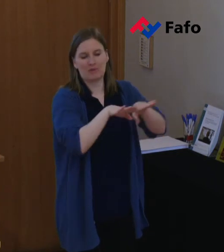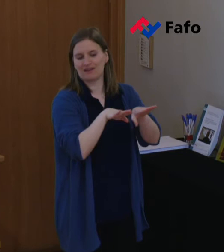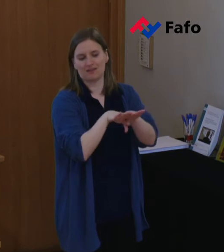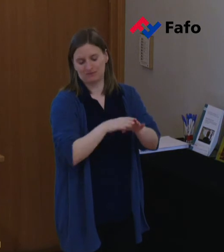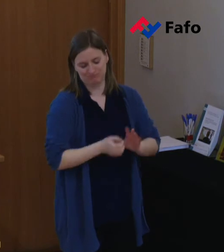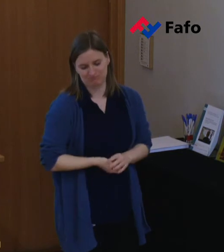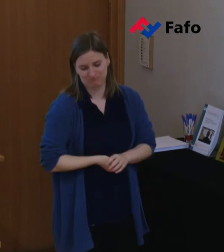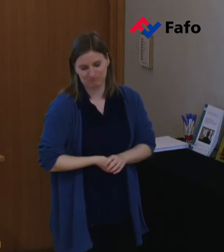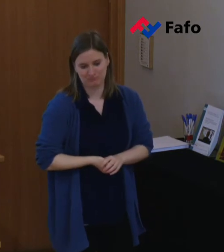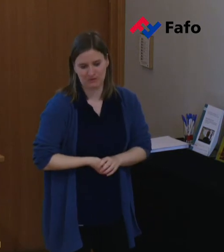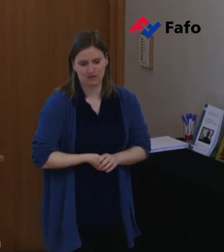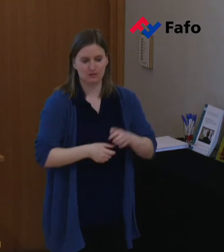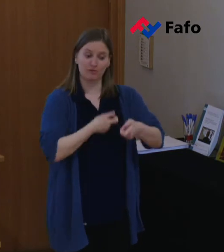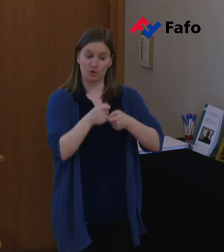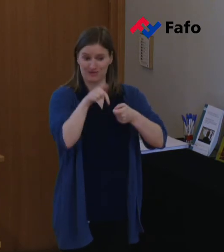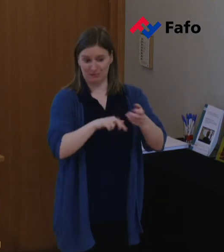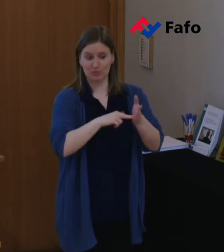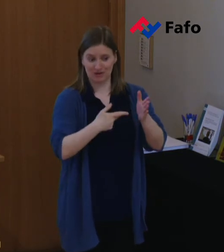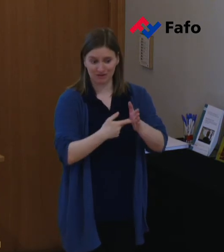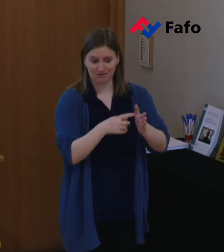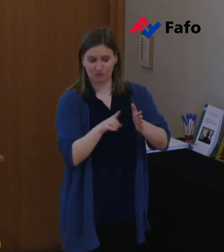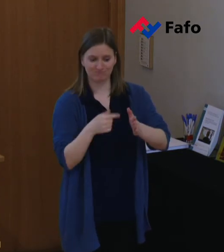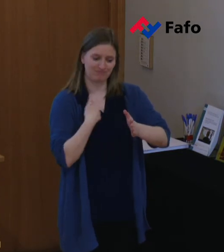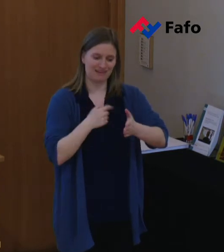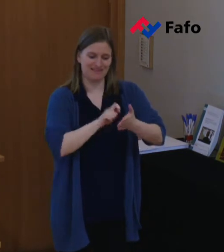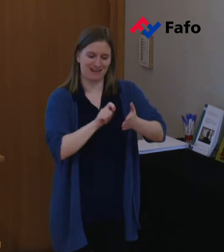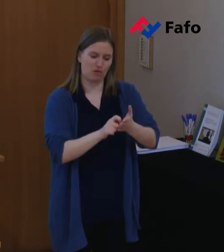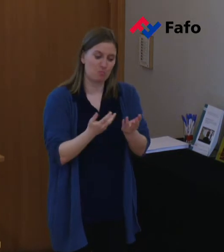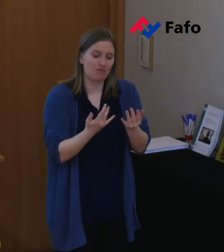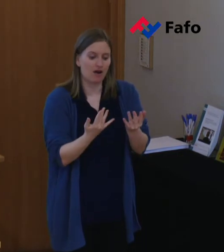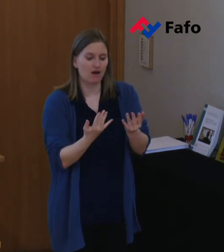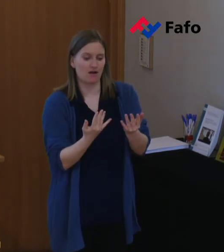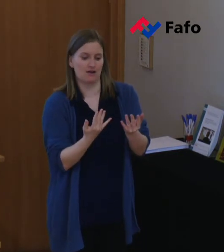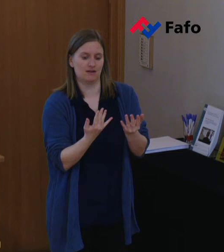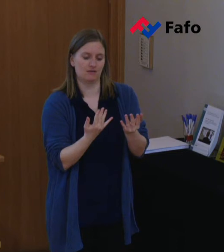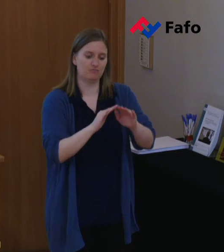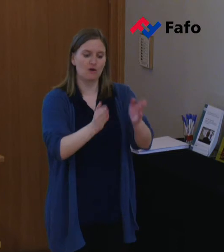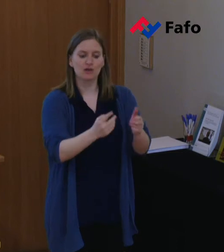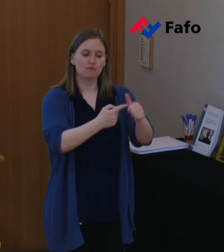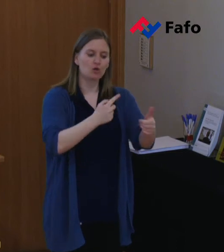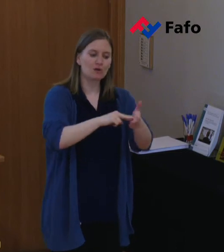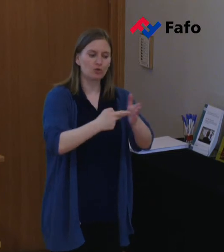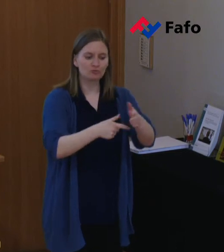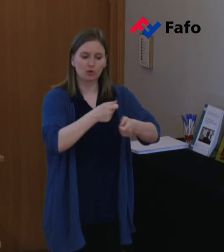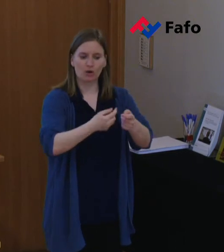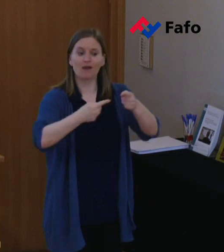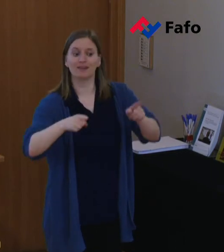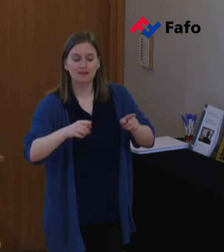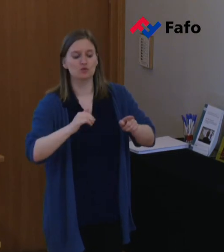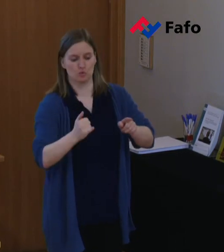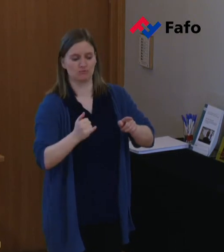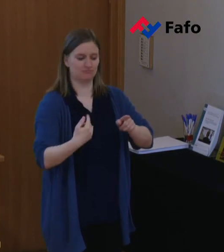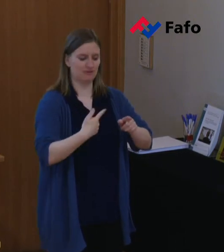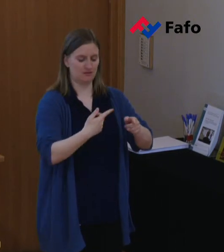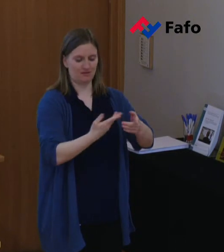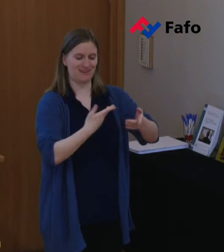sammenligninger. Så det vi gjør i dette prosjektet her, når vi skriver om på en måte hva er det Housing First-metoden gjør annerledes, er at vi speiler